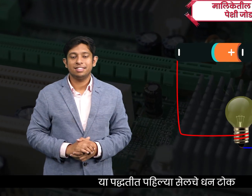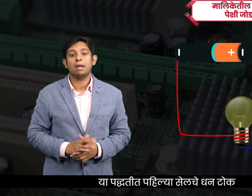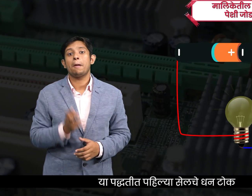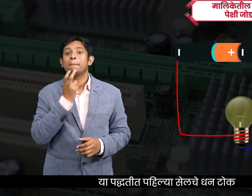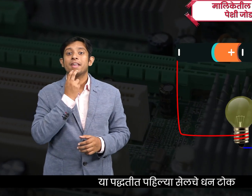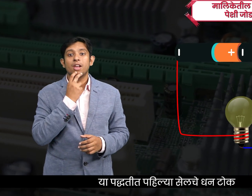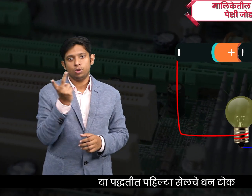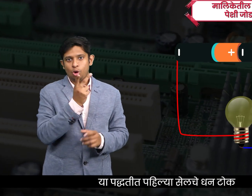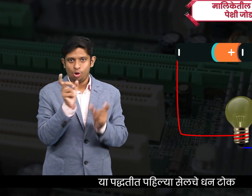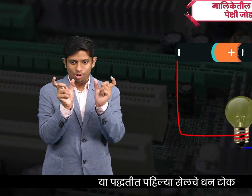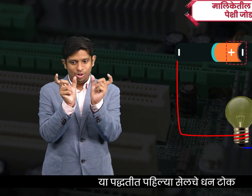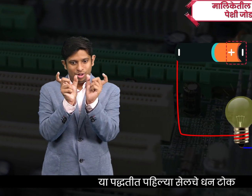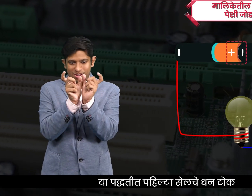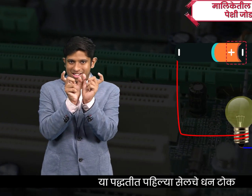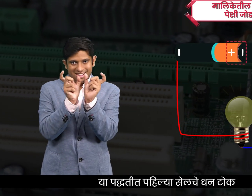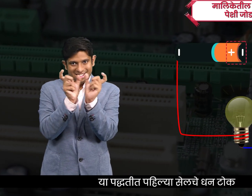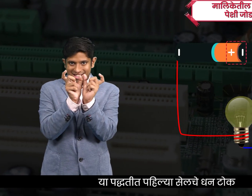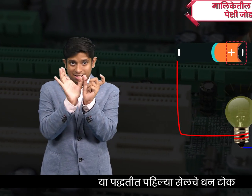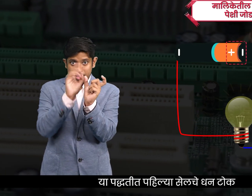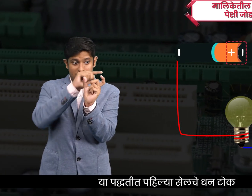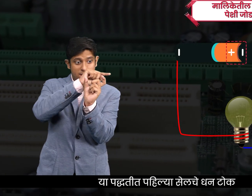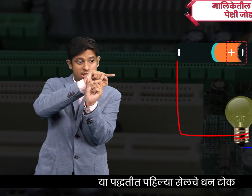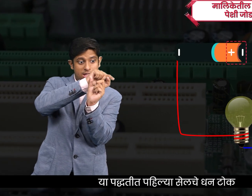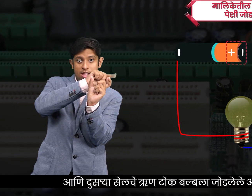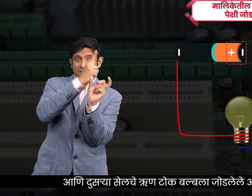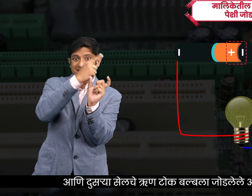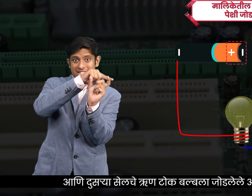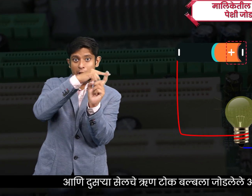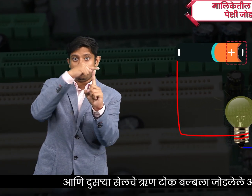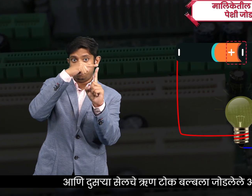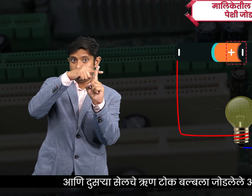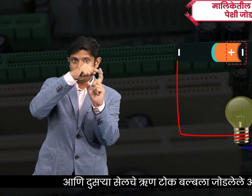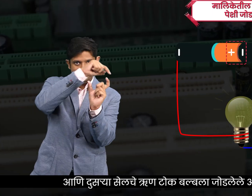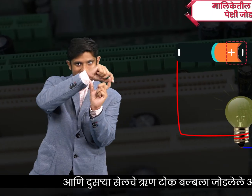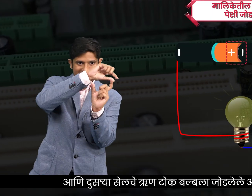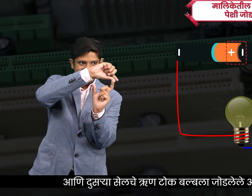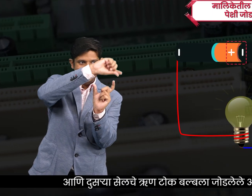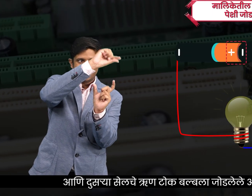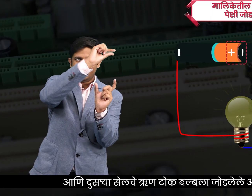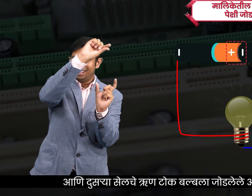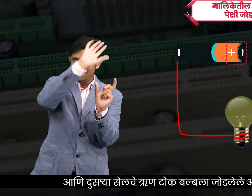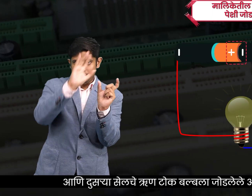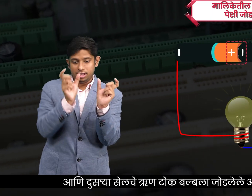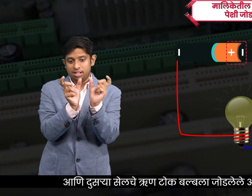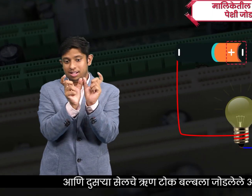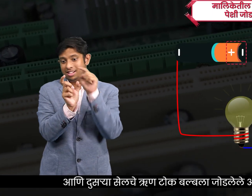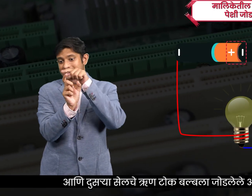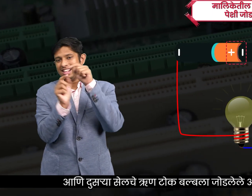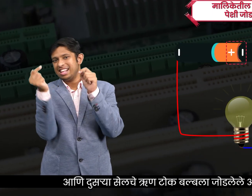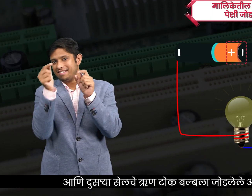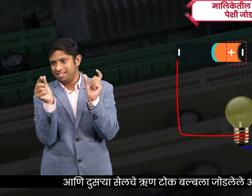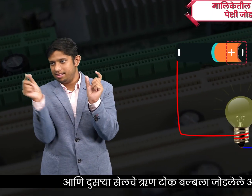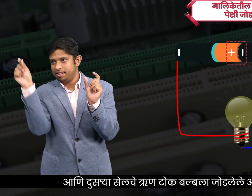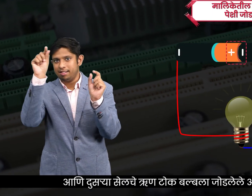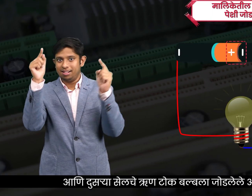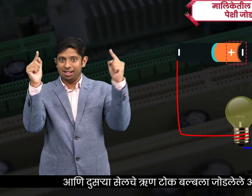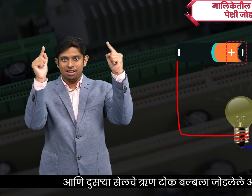या पद्धतीने पहिल्या सेलचे घन टोक आणि दुसऱ्या सेलचे ऋण टोक बल्बला जोडलेले आहेत.